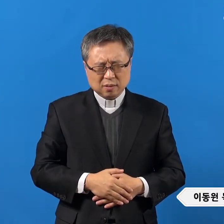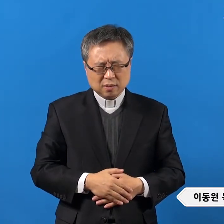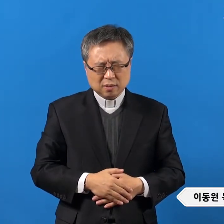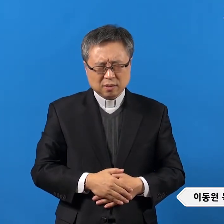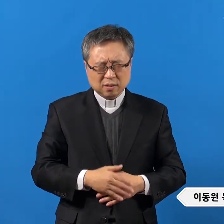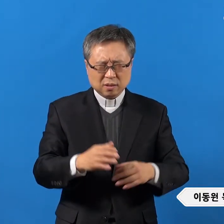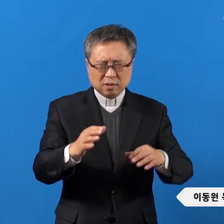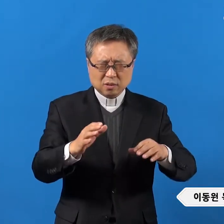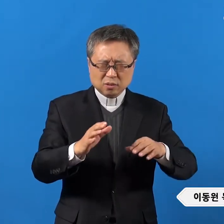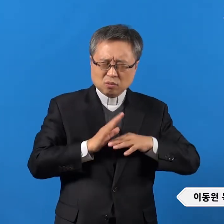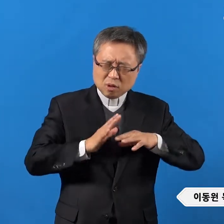두려워할 필요 없어.